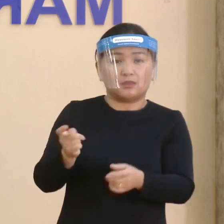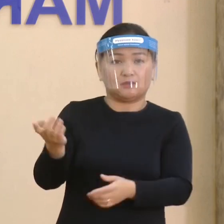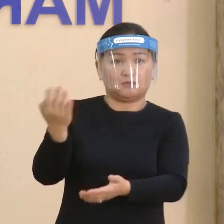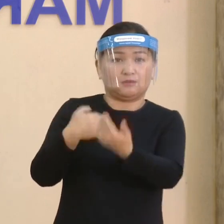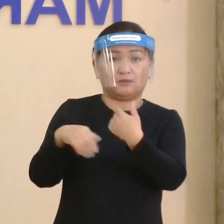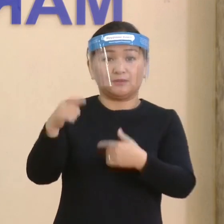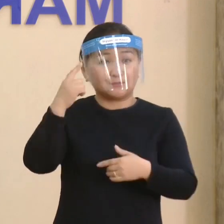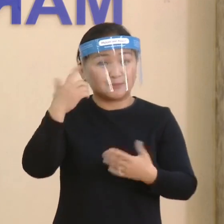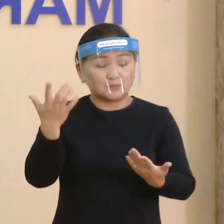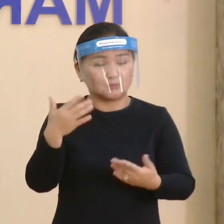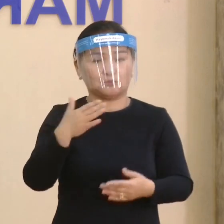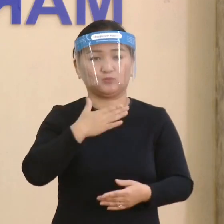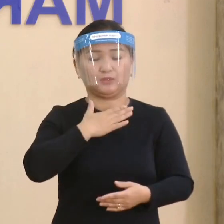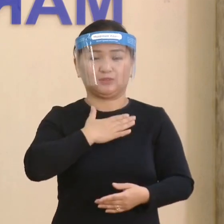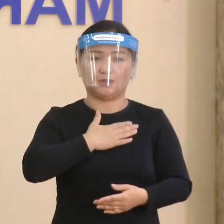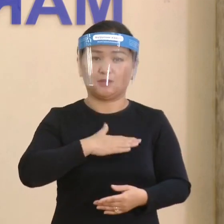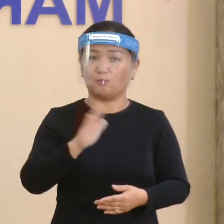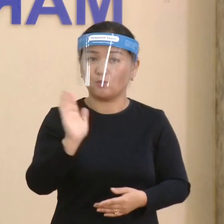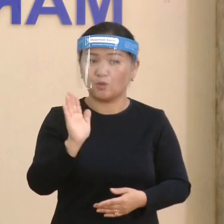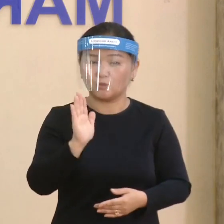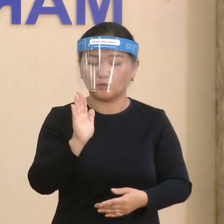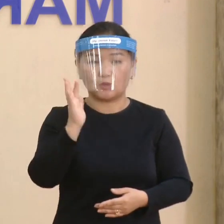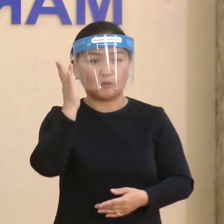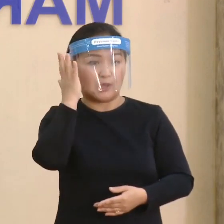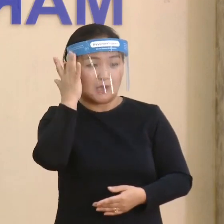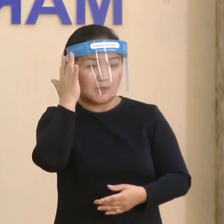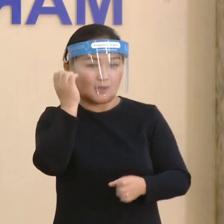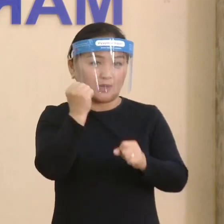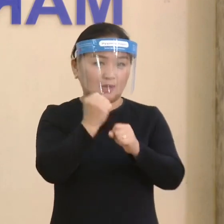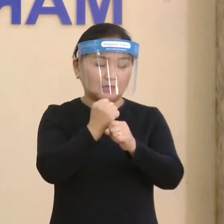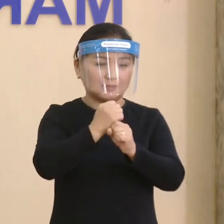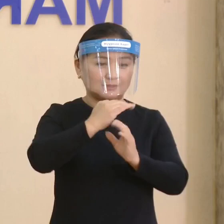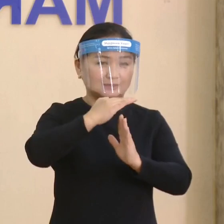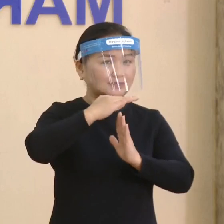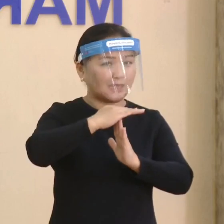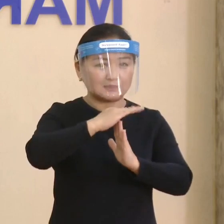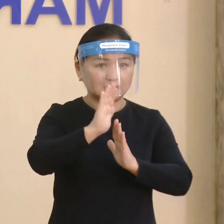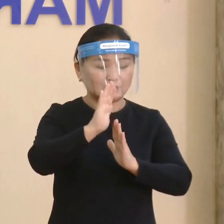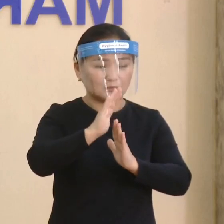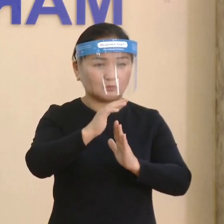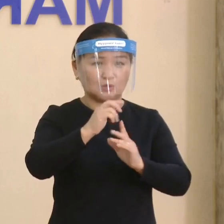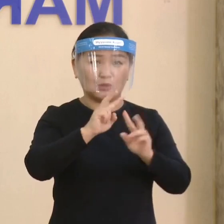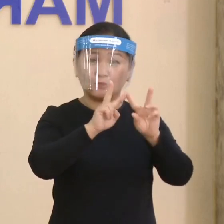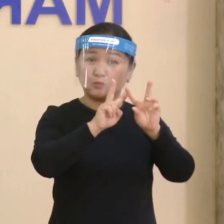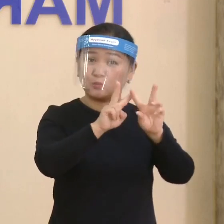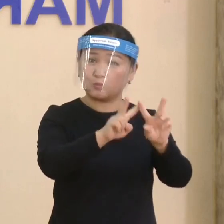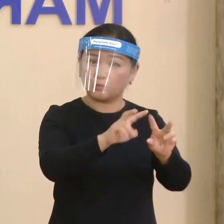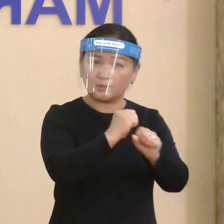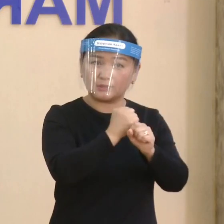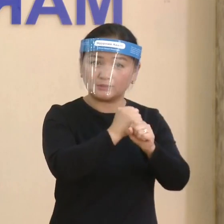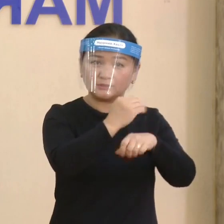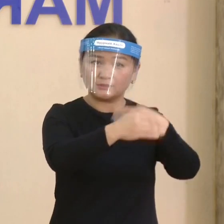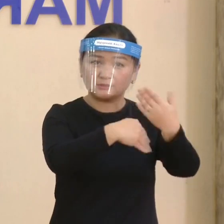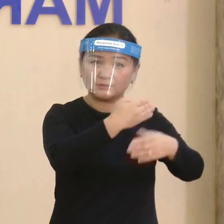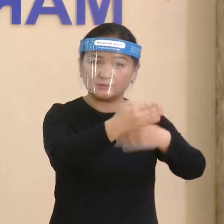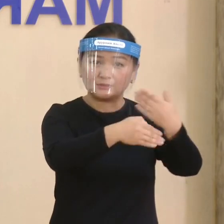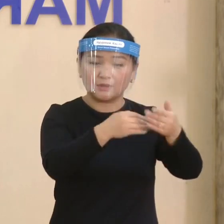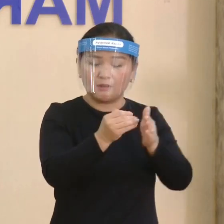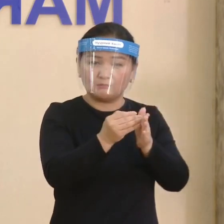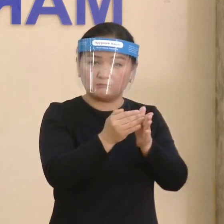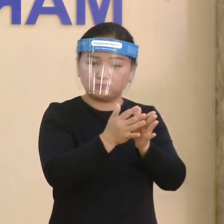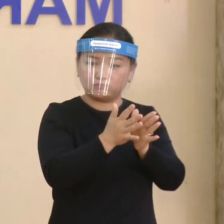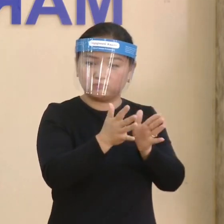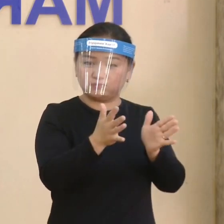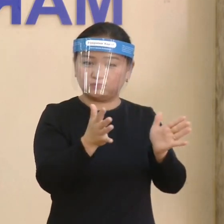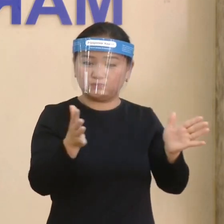бүр тайвширхгүй авч хэрэгжүүлж байгаа арга хэмжээгээ тасралтгүй авч бэхжүүлэх, тэр арга хэмжээг улам өргөжүүлэх тал